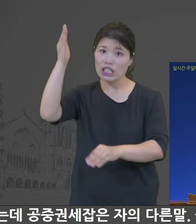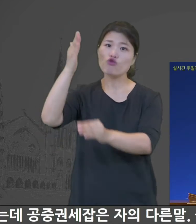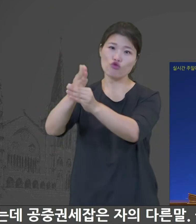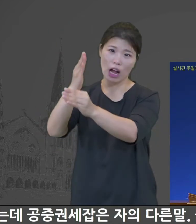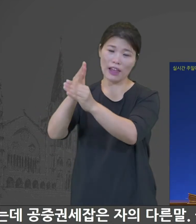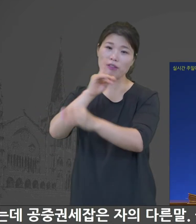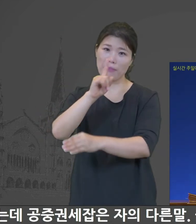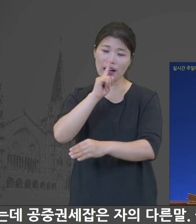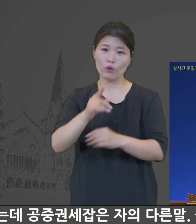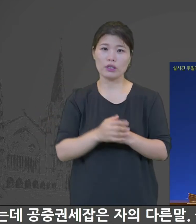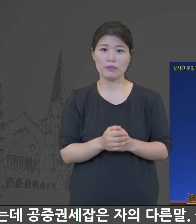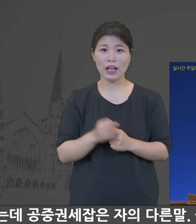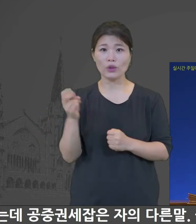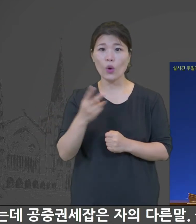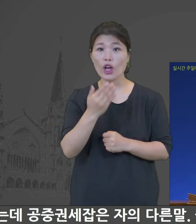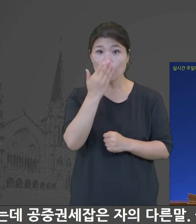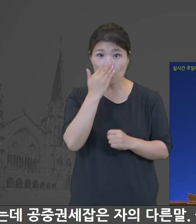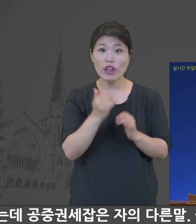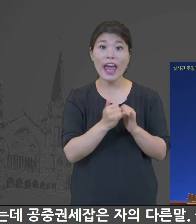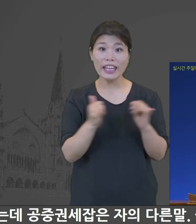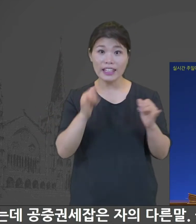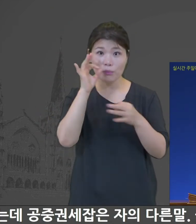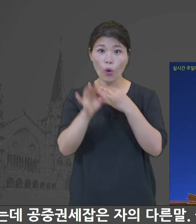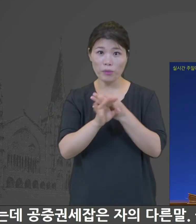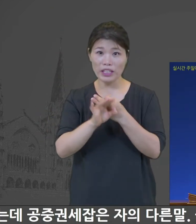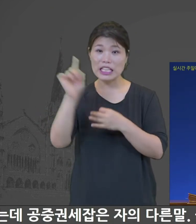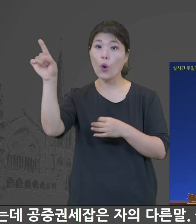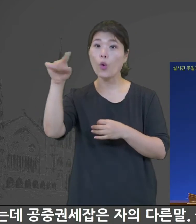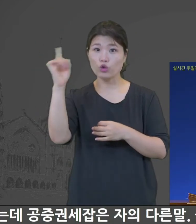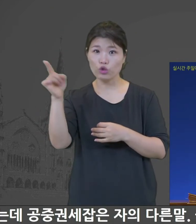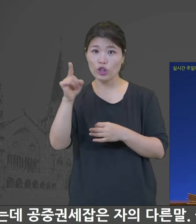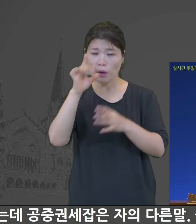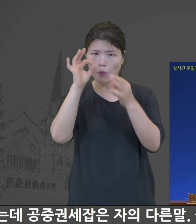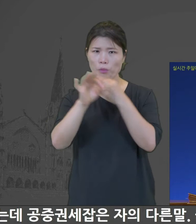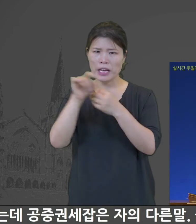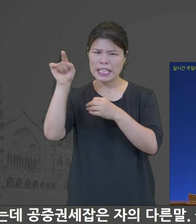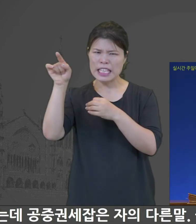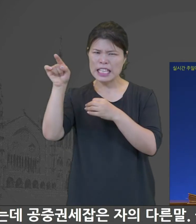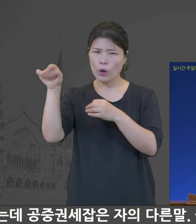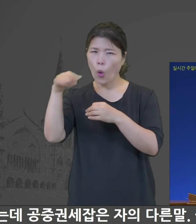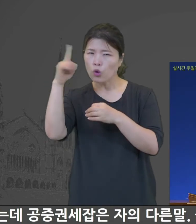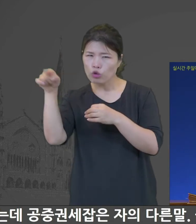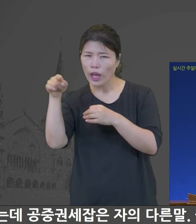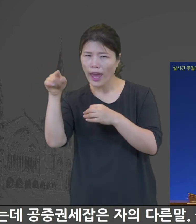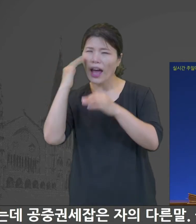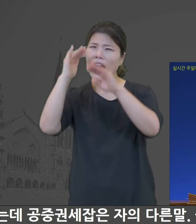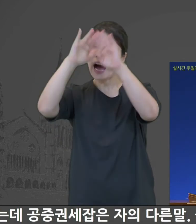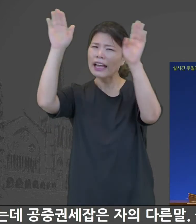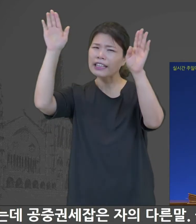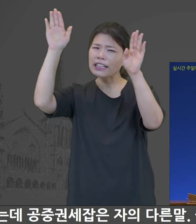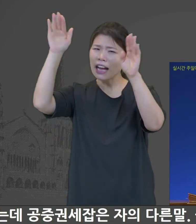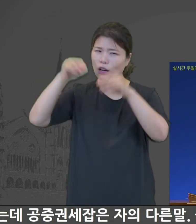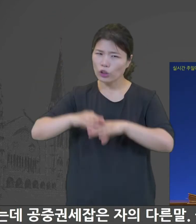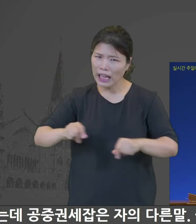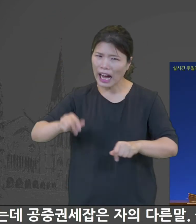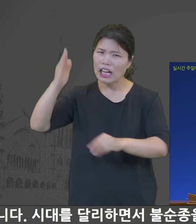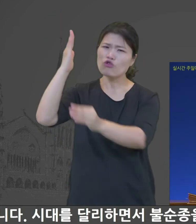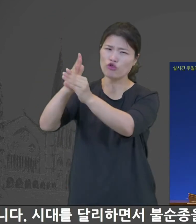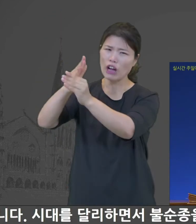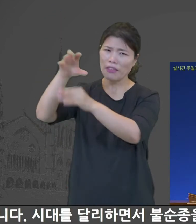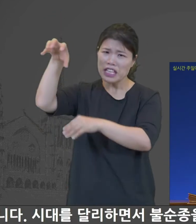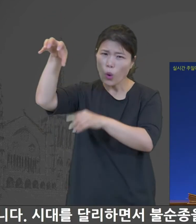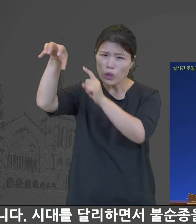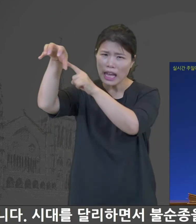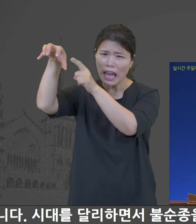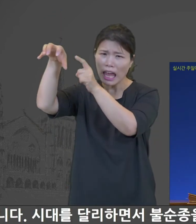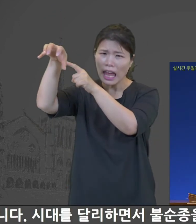그리고 유대인들은 이곳에 마귀 사탄이 자리를 틀고 앉았다라고 생각하는데, 엄격히 말하면 하나님이